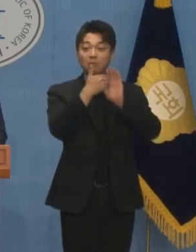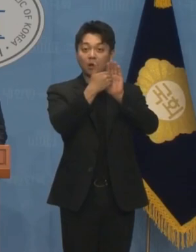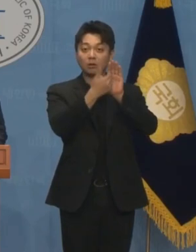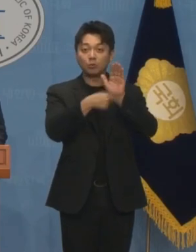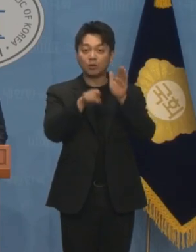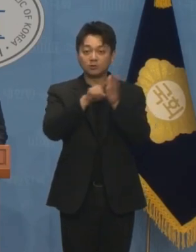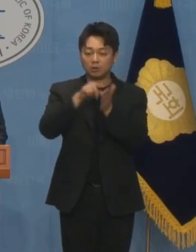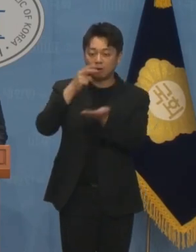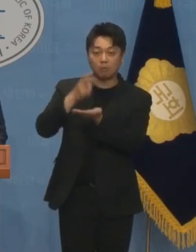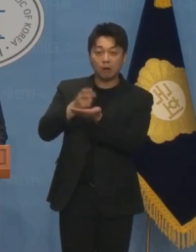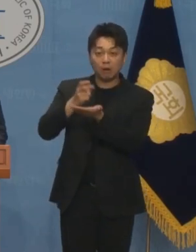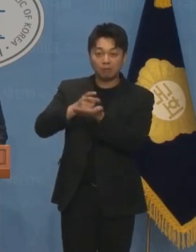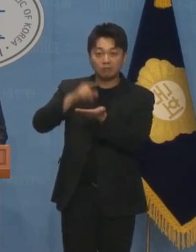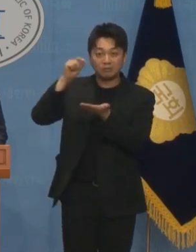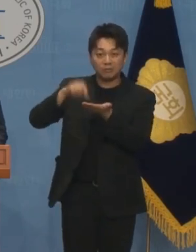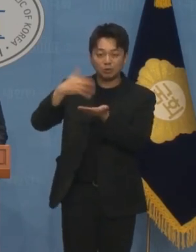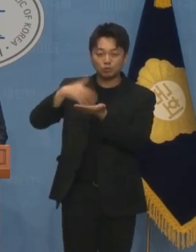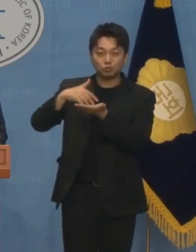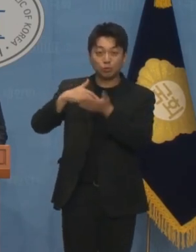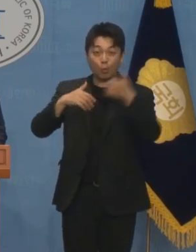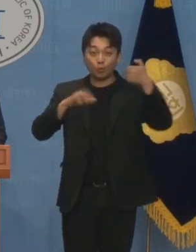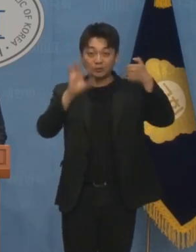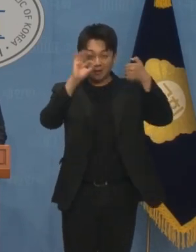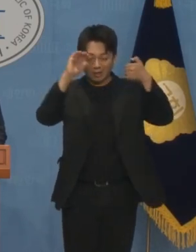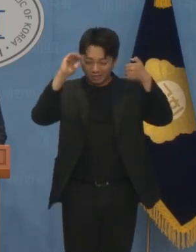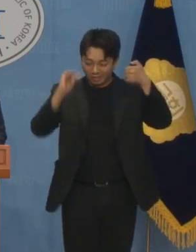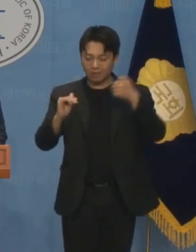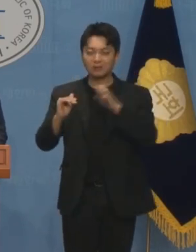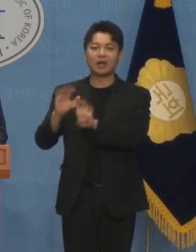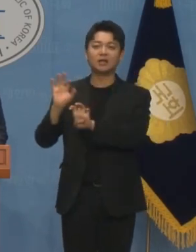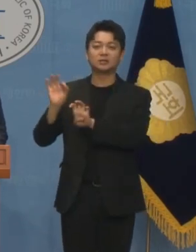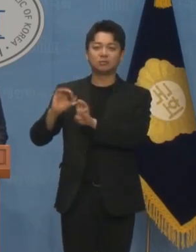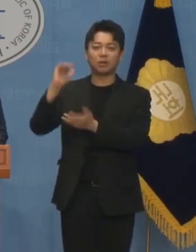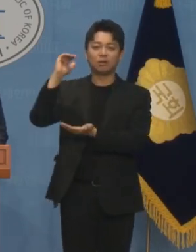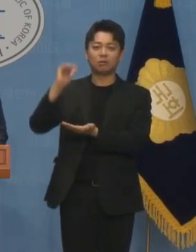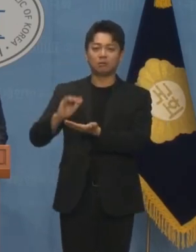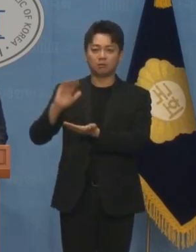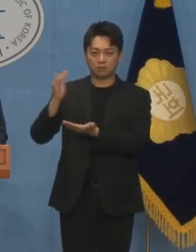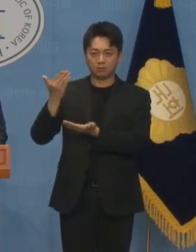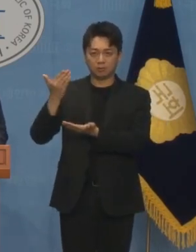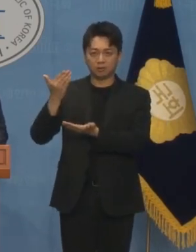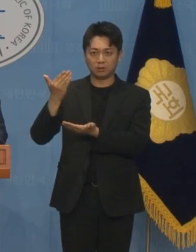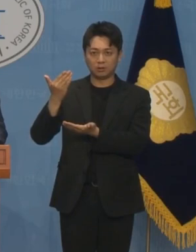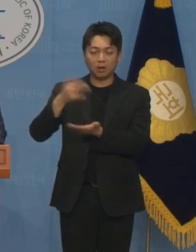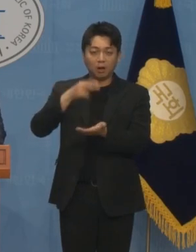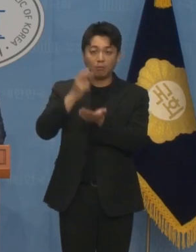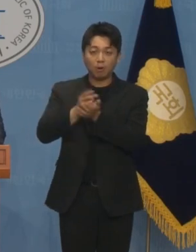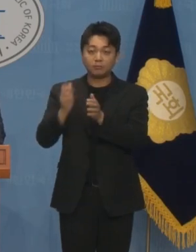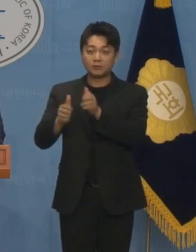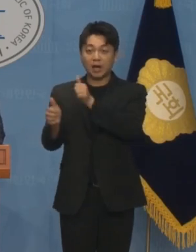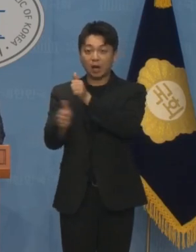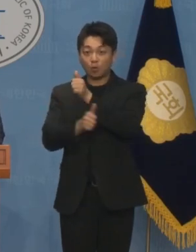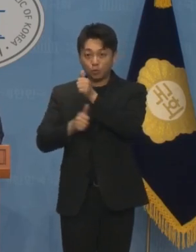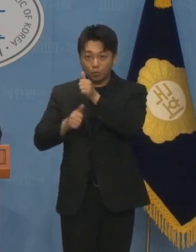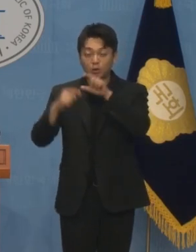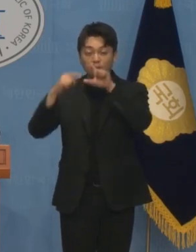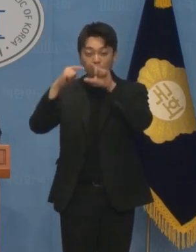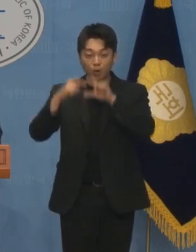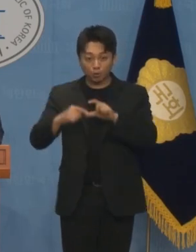처리율이 40%대로 주저앉게 만들었습니다. 또한 역대 법사위 평균 개의